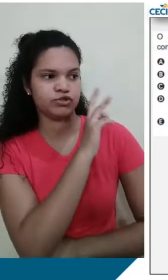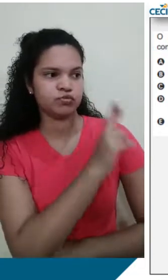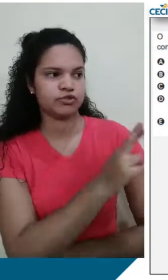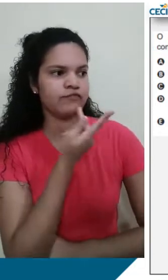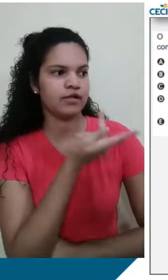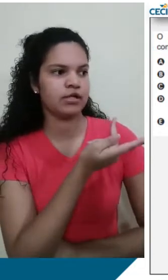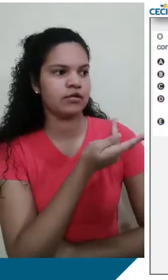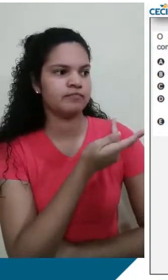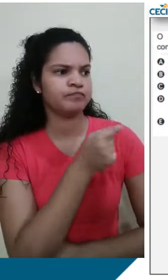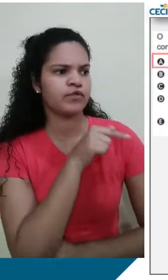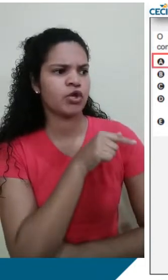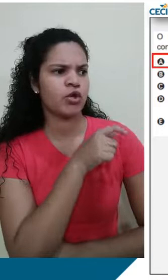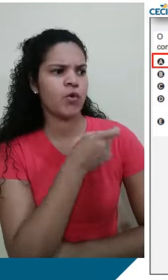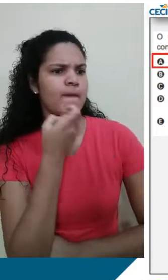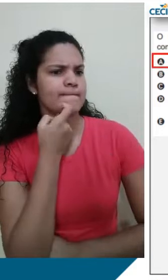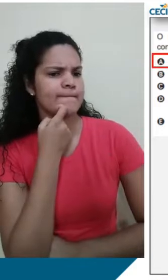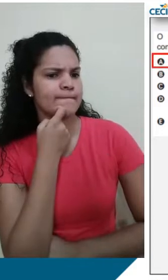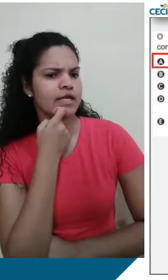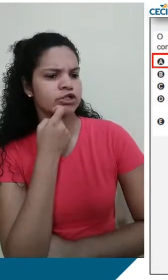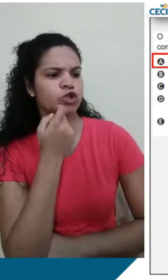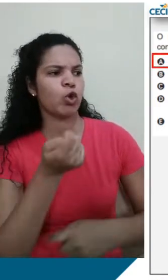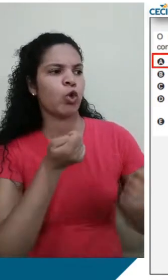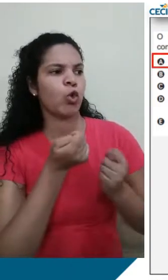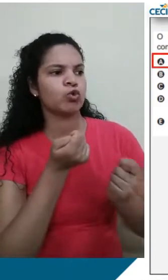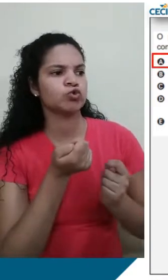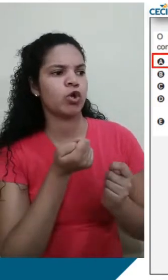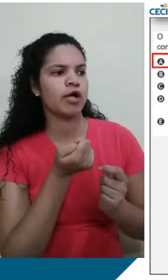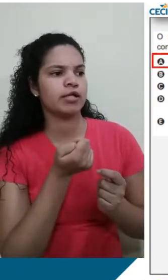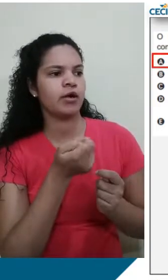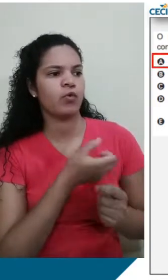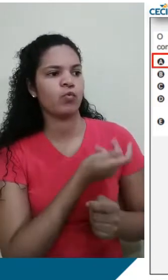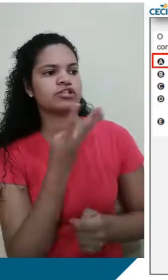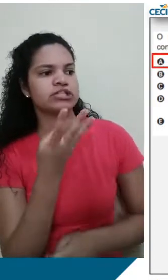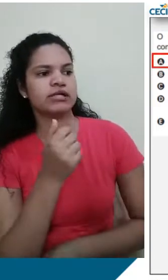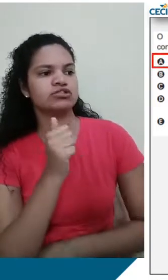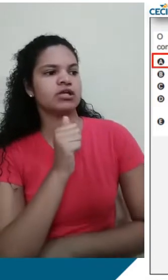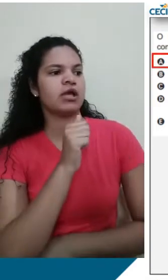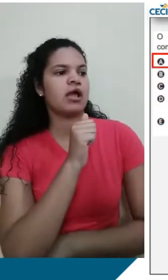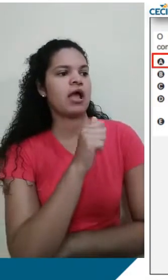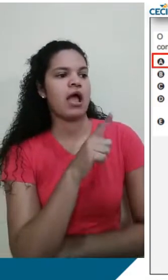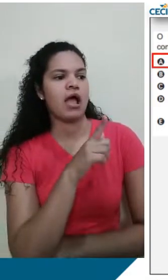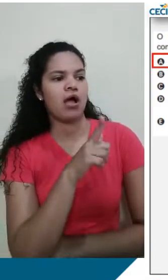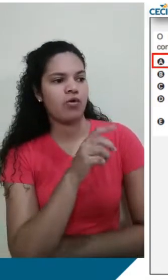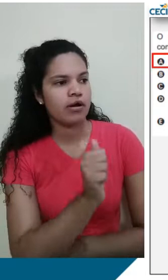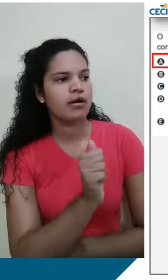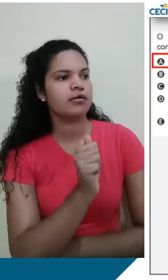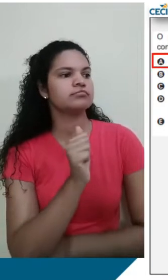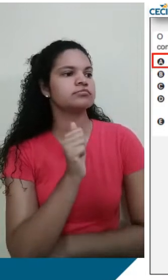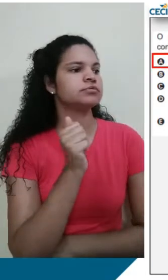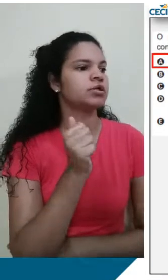os peixes controlam a densidade das algas, estimulando seu crescimento. Para analisar o que ocorreu com as algas,